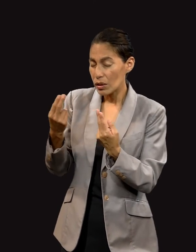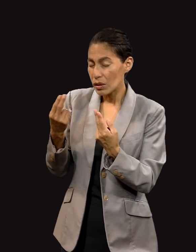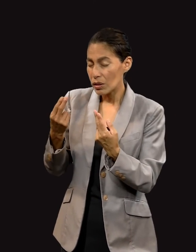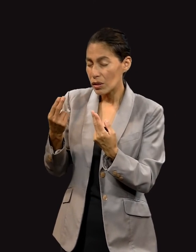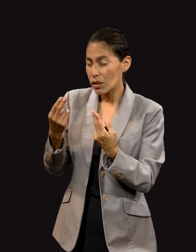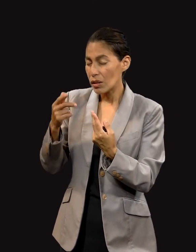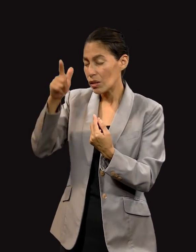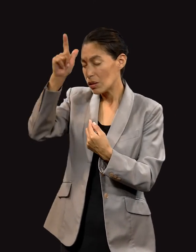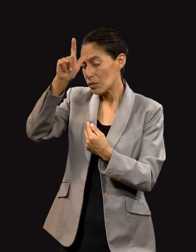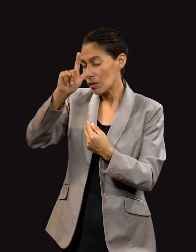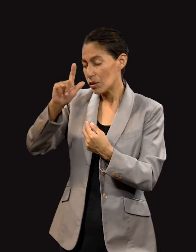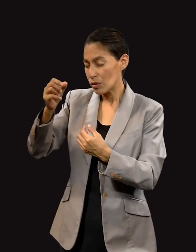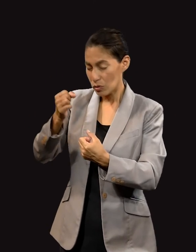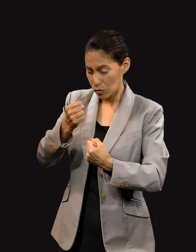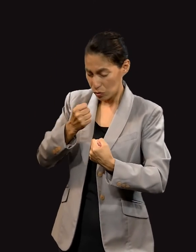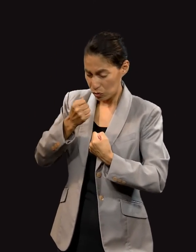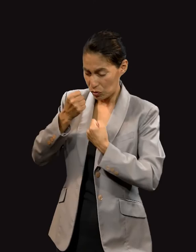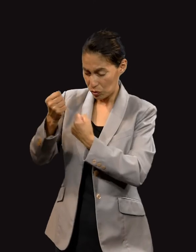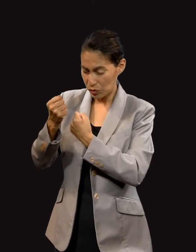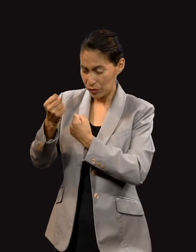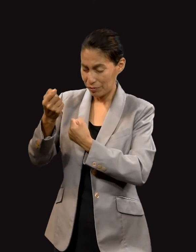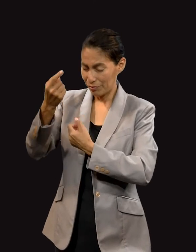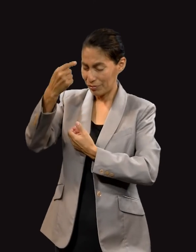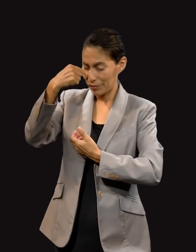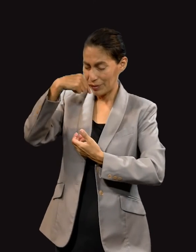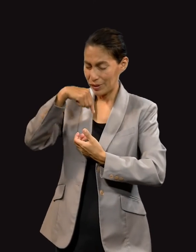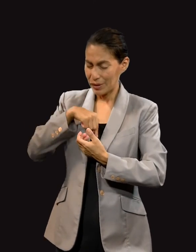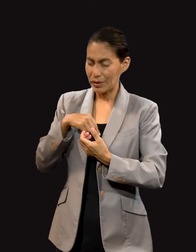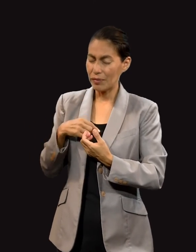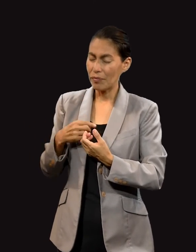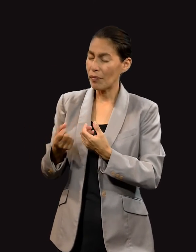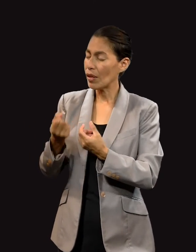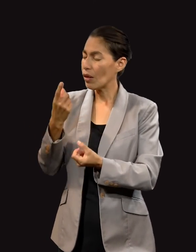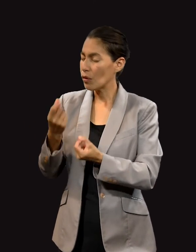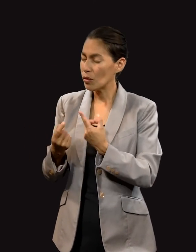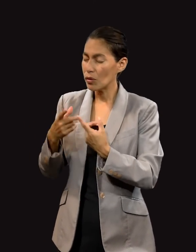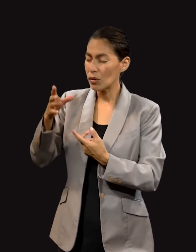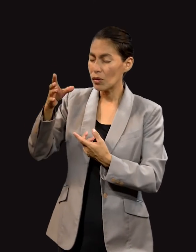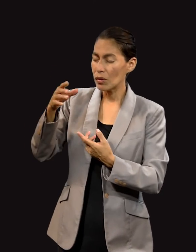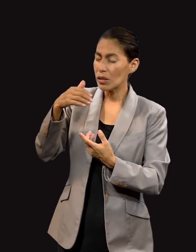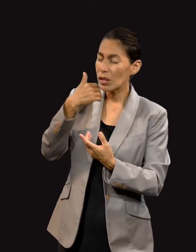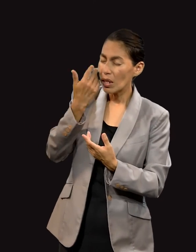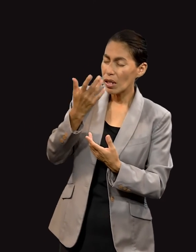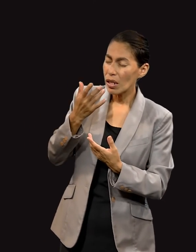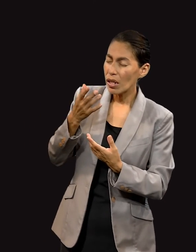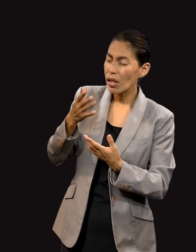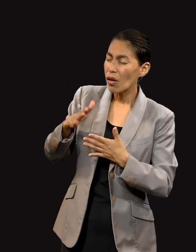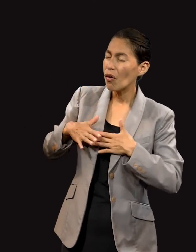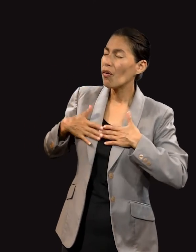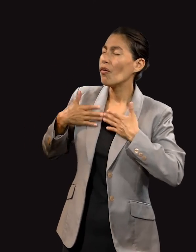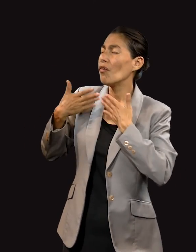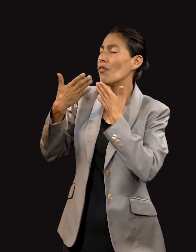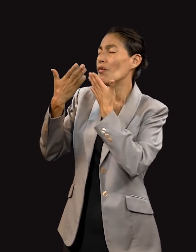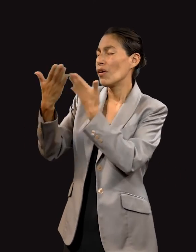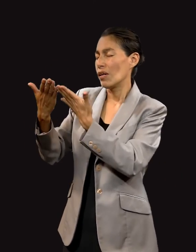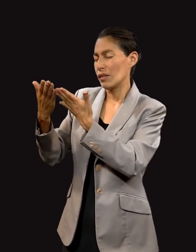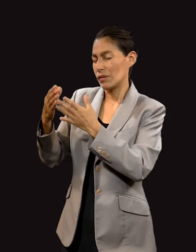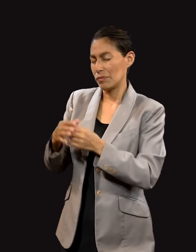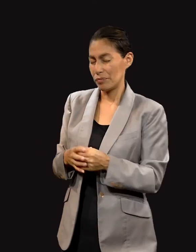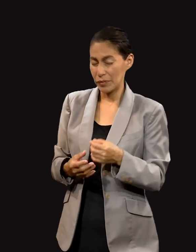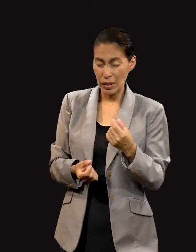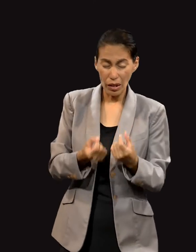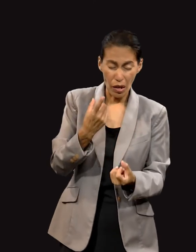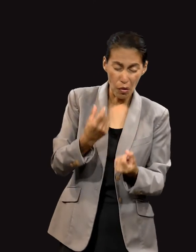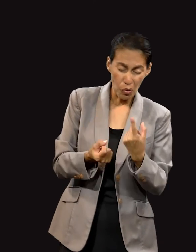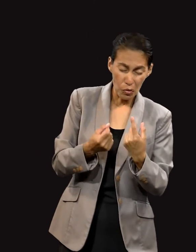piden por fortaleza espiritual. Algunos piden, Señor, para que ellos aprendan a